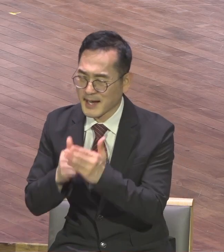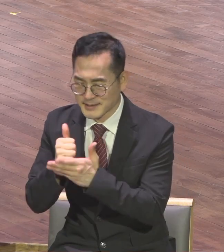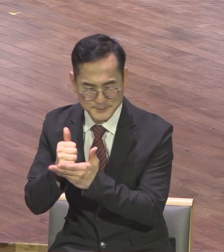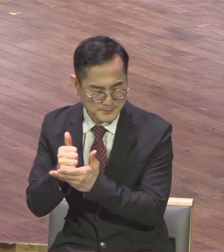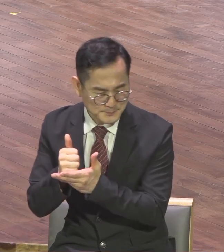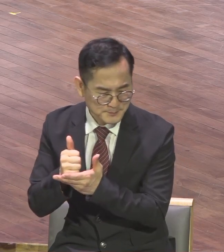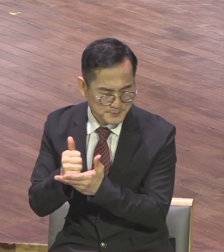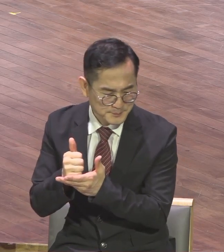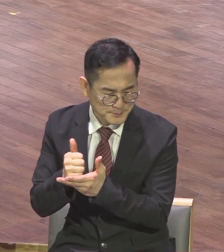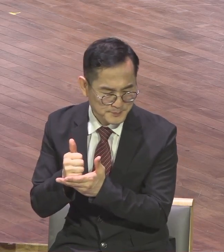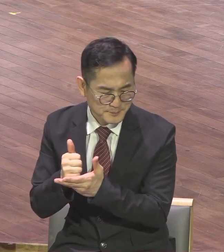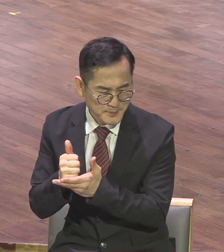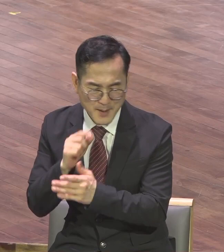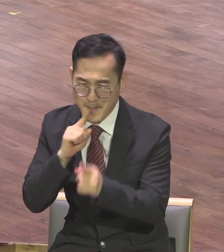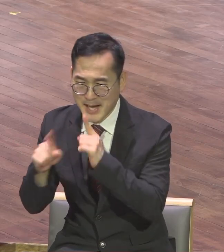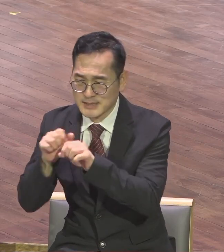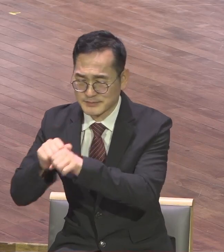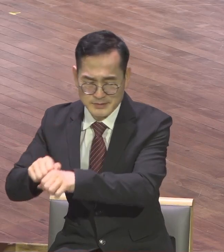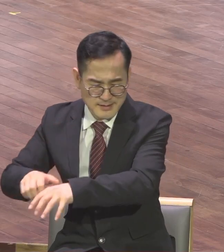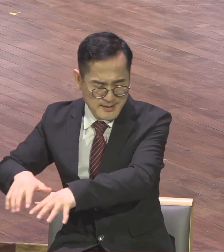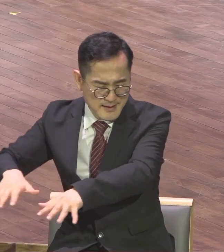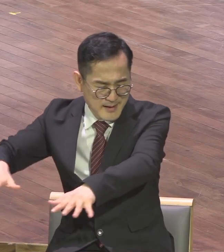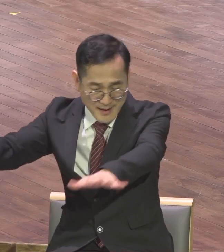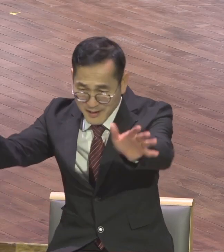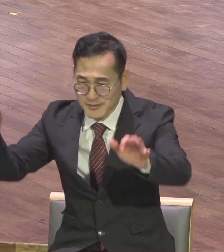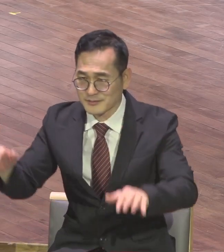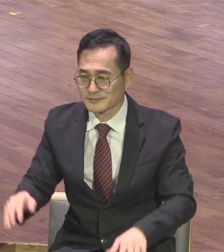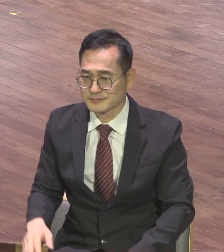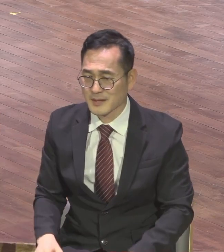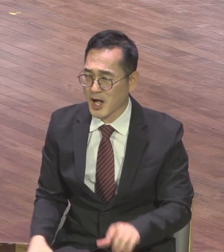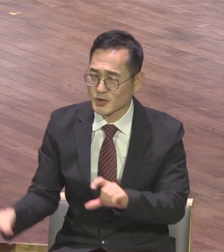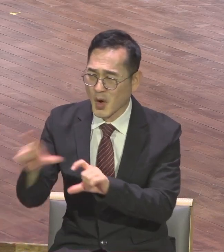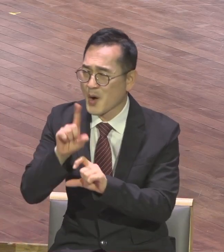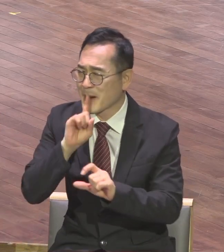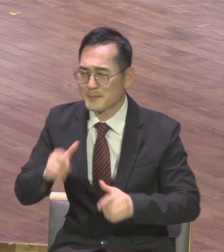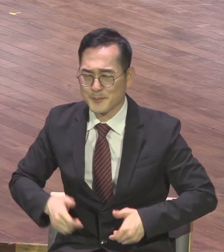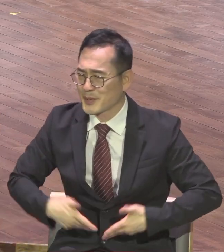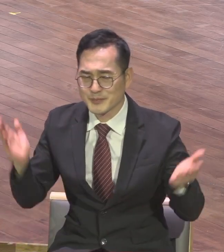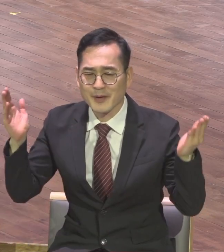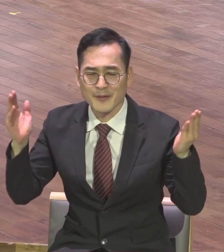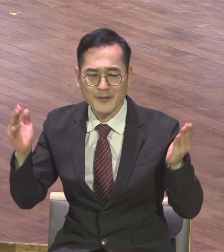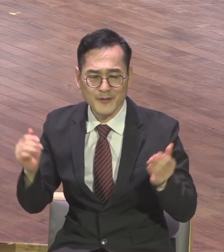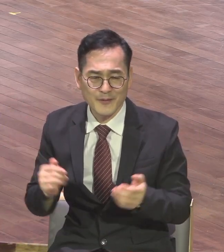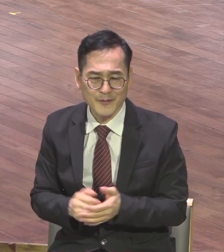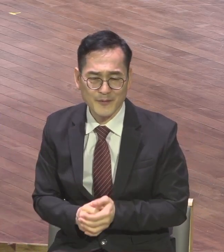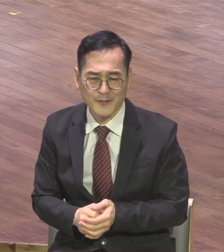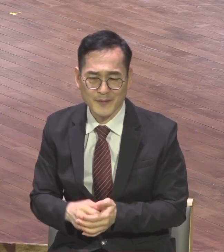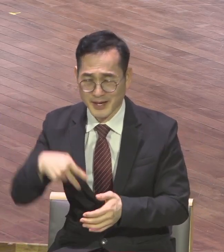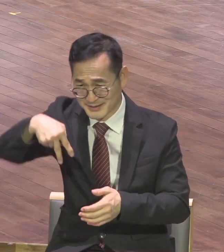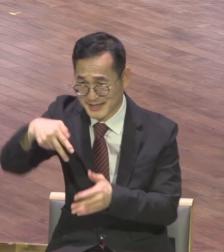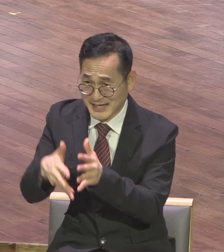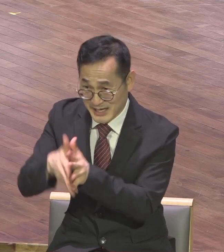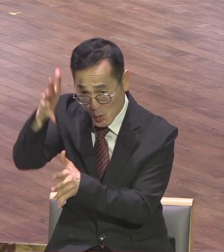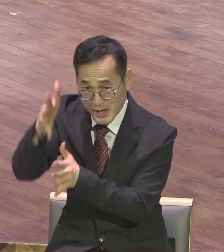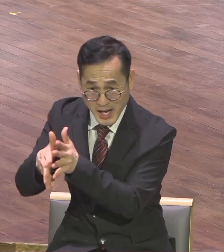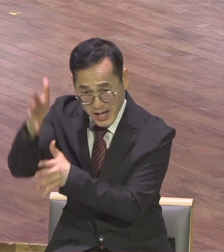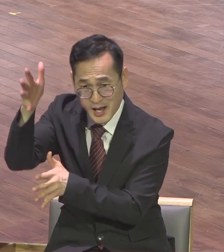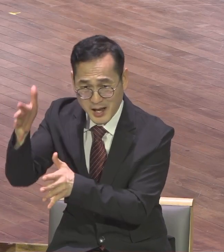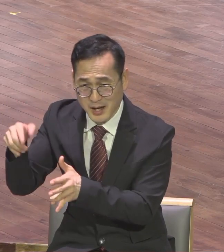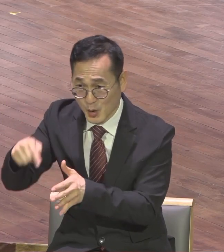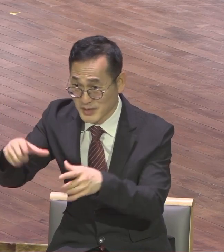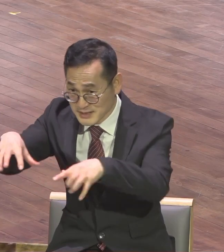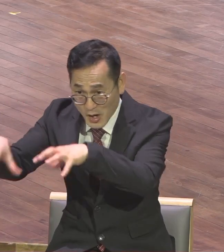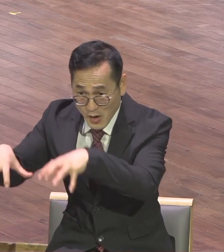처에 퍼졌으므로 우리는 아무 말도 할 것이 없노라. 3주 만에 세운 대살로니카 교회 성도들이 어떤 사람들이